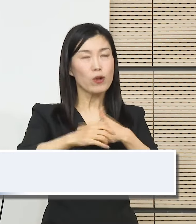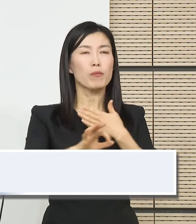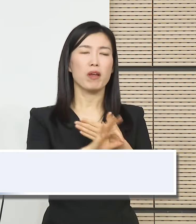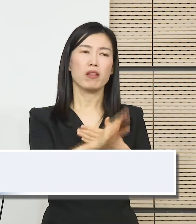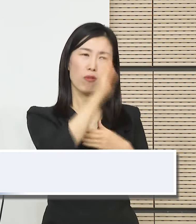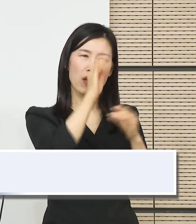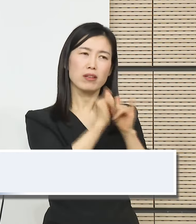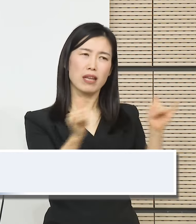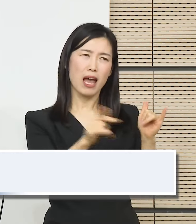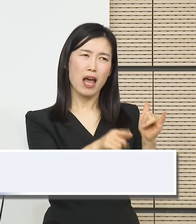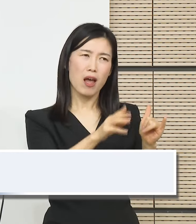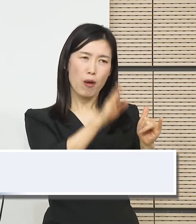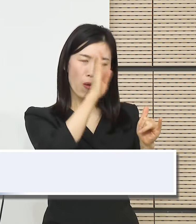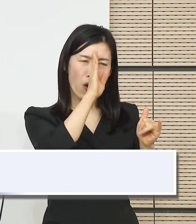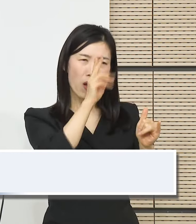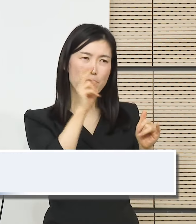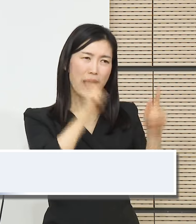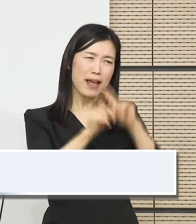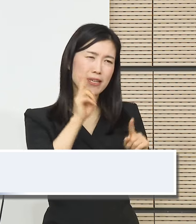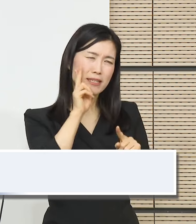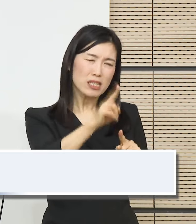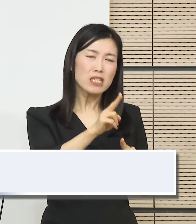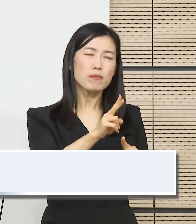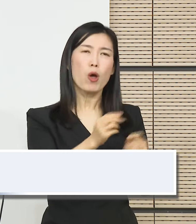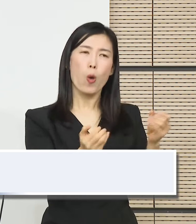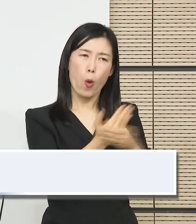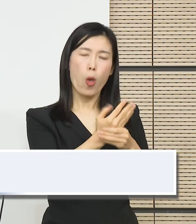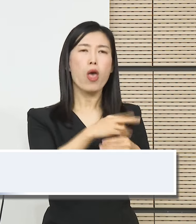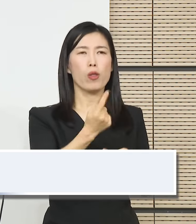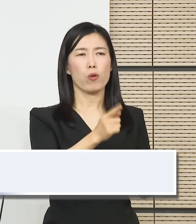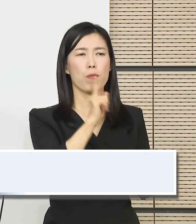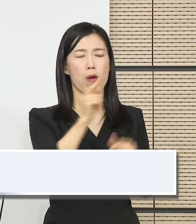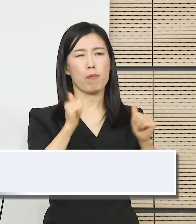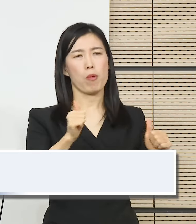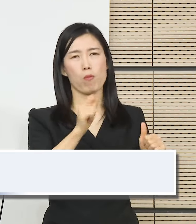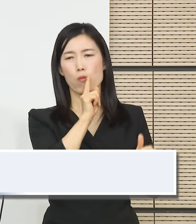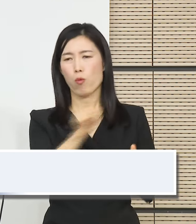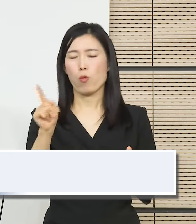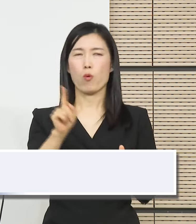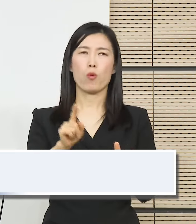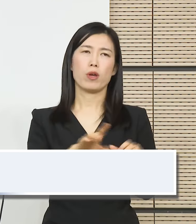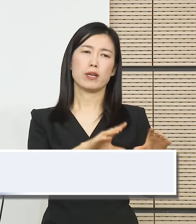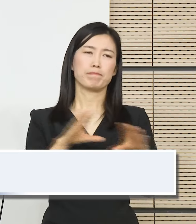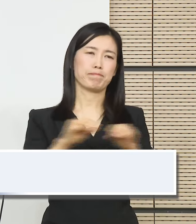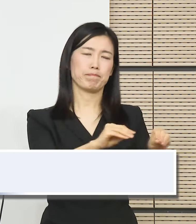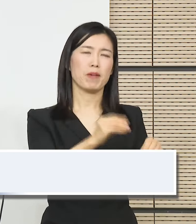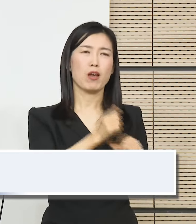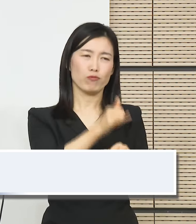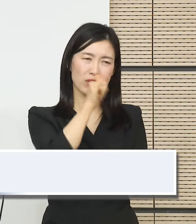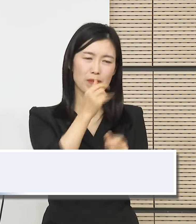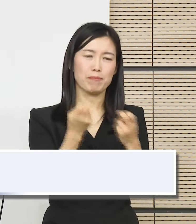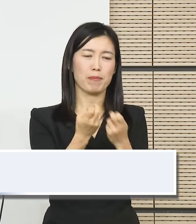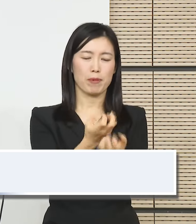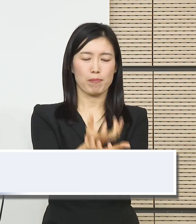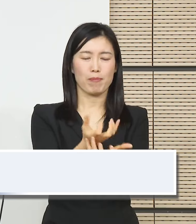환자에게 중상해가 발생했다고 하더라도 공소를 제기할 수 없도록 안을